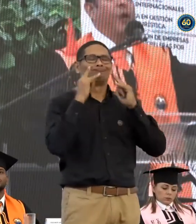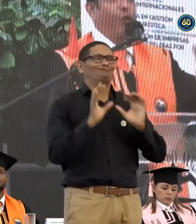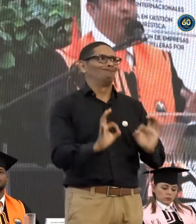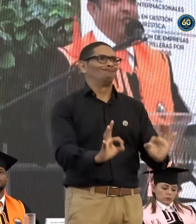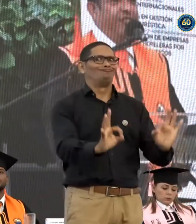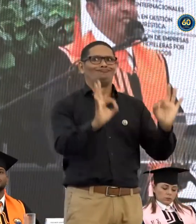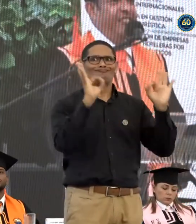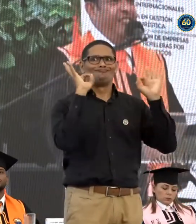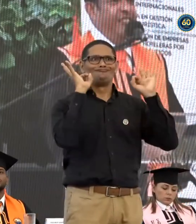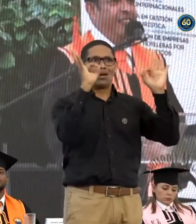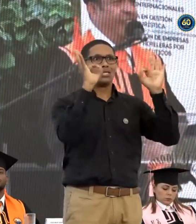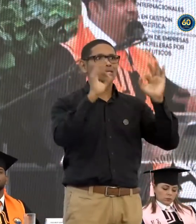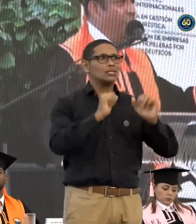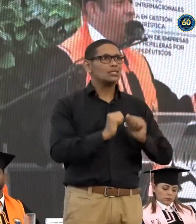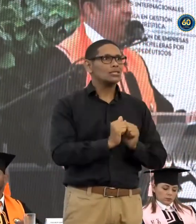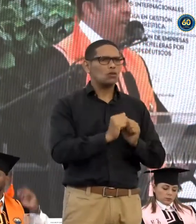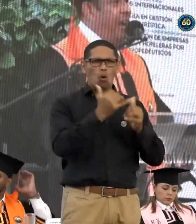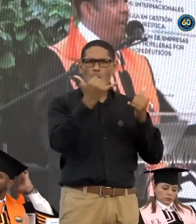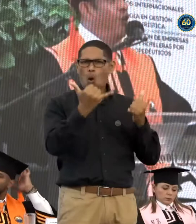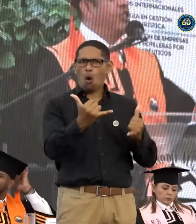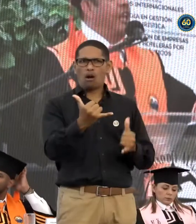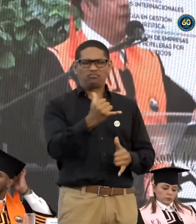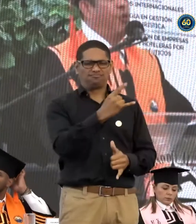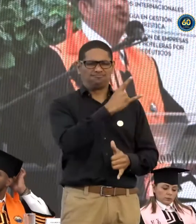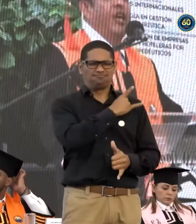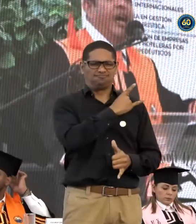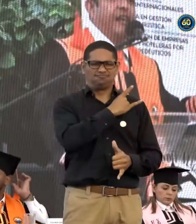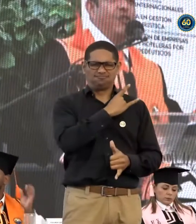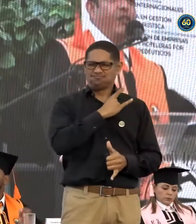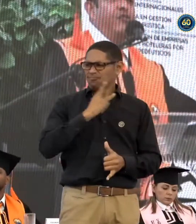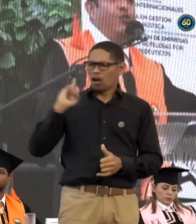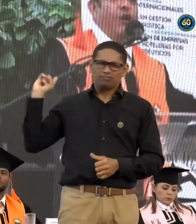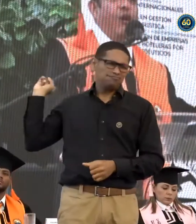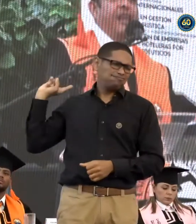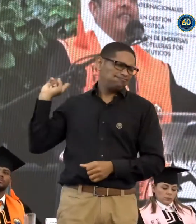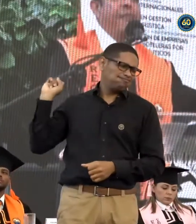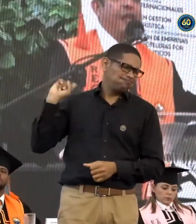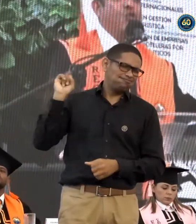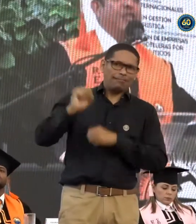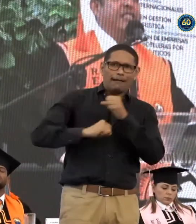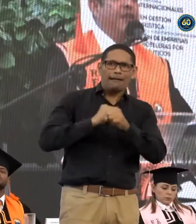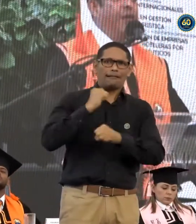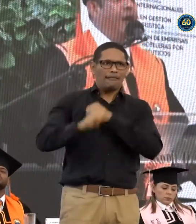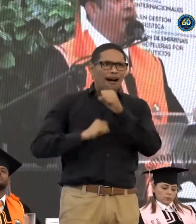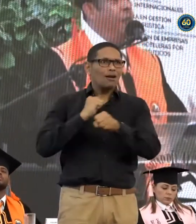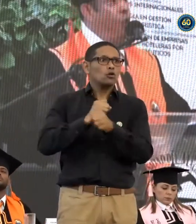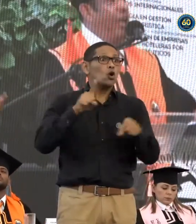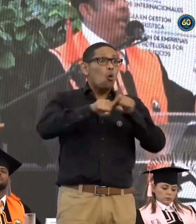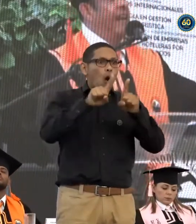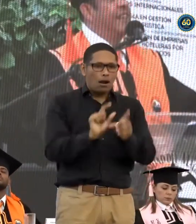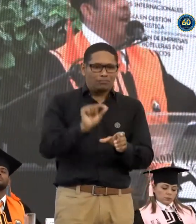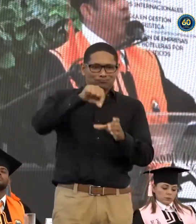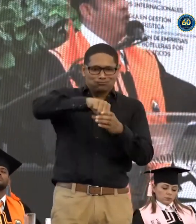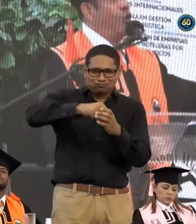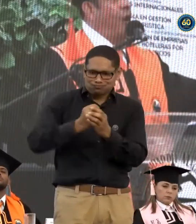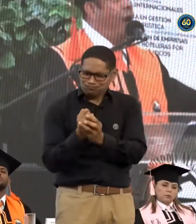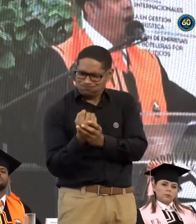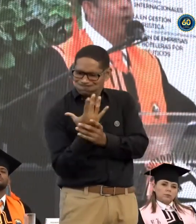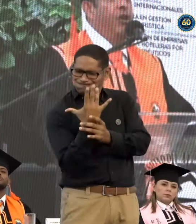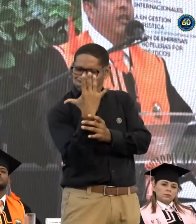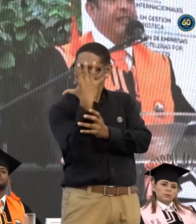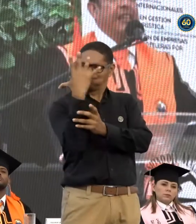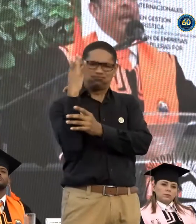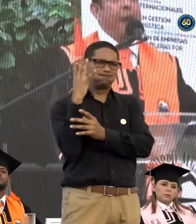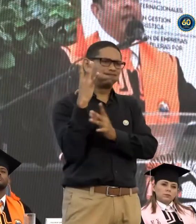esta universidad que hoy tenemos ha sido el resultado de la siembra sucesiva porque gracias a nuestro trabajo Santa